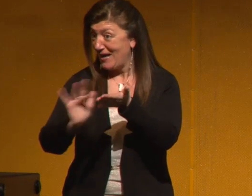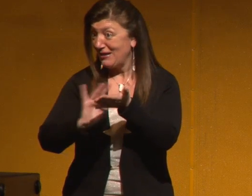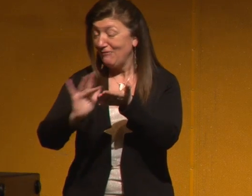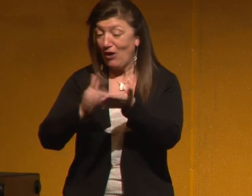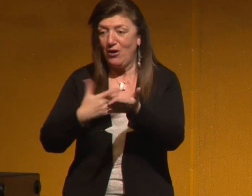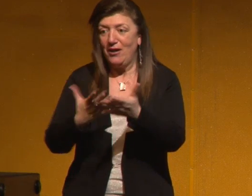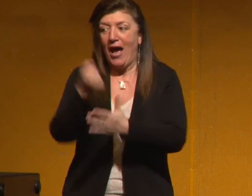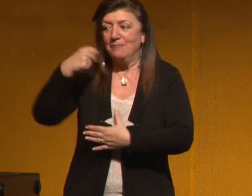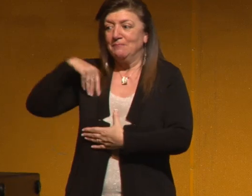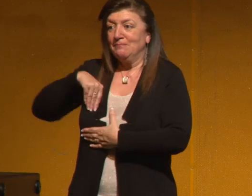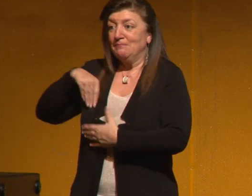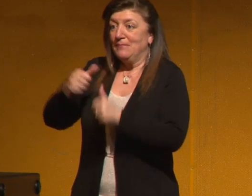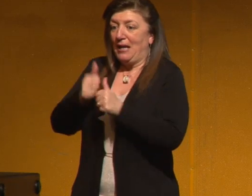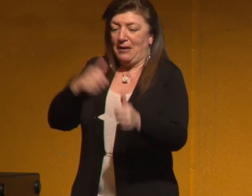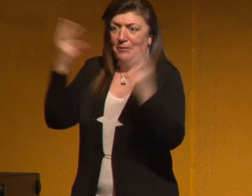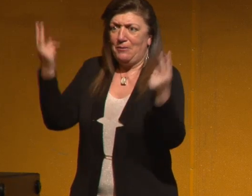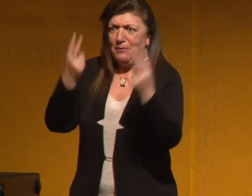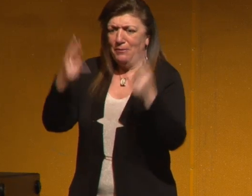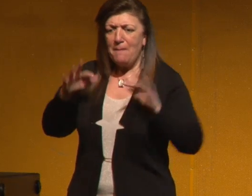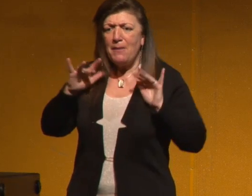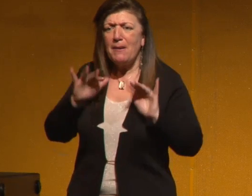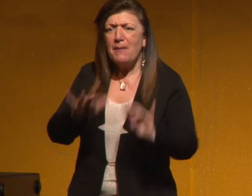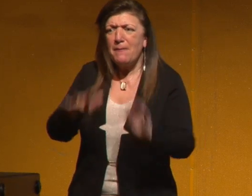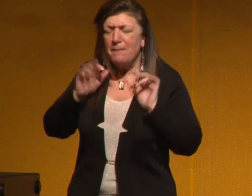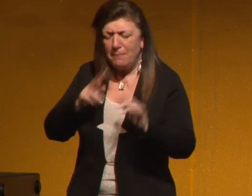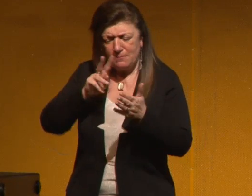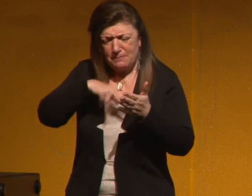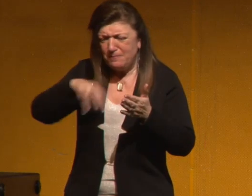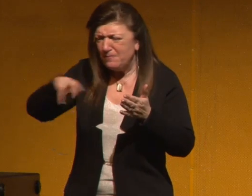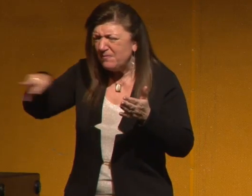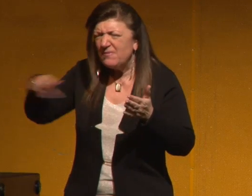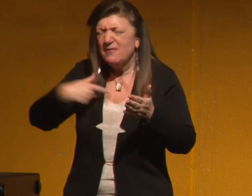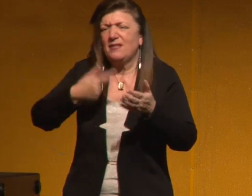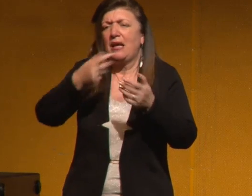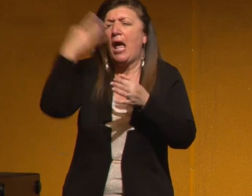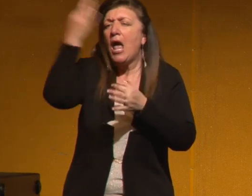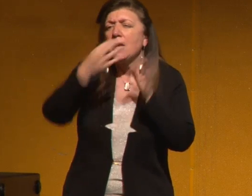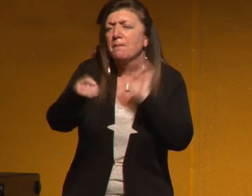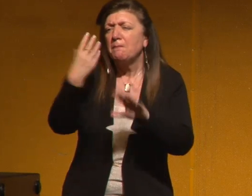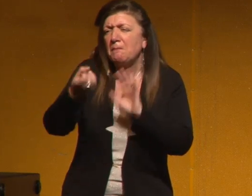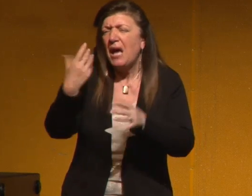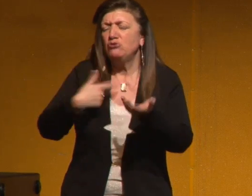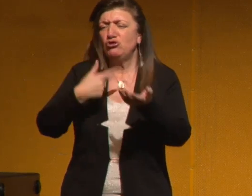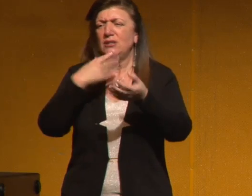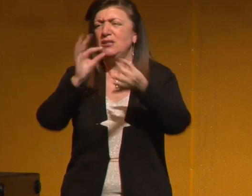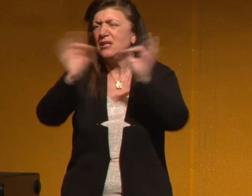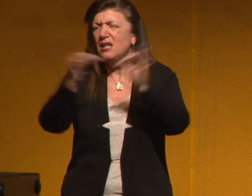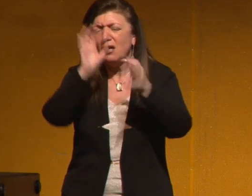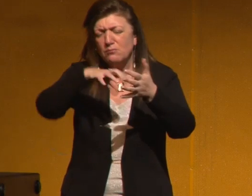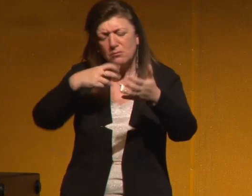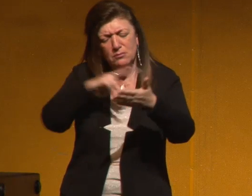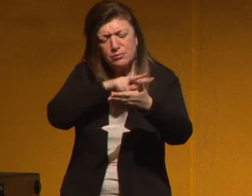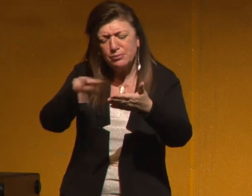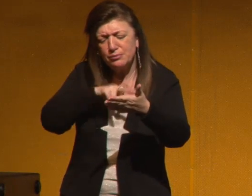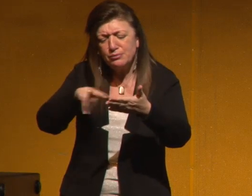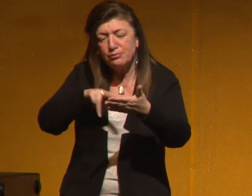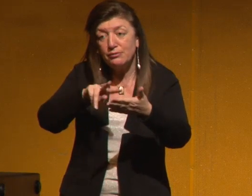mai una mole impressionante di teste di testi e immagini il tema dell'affidabilità